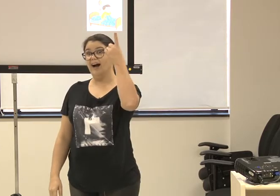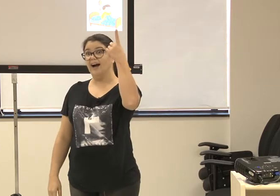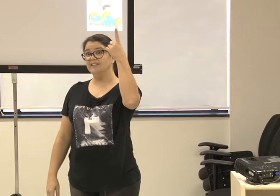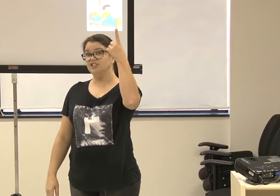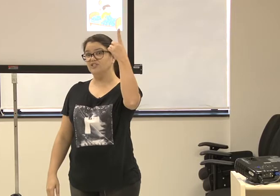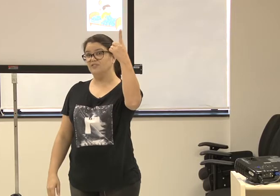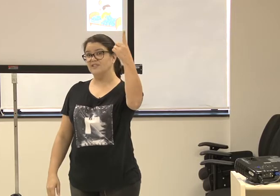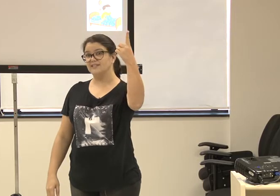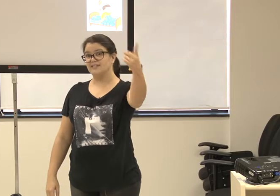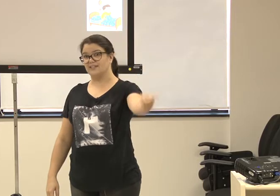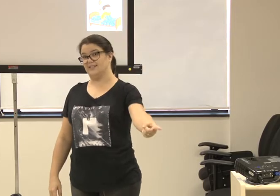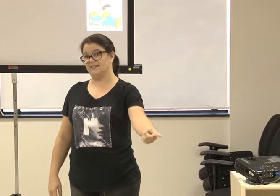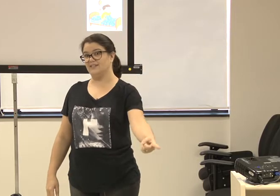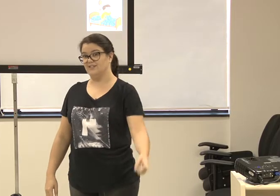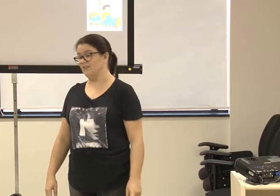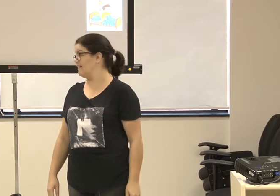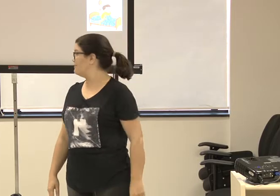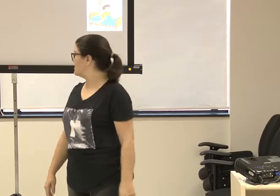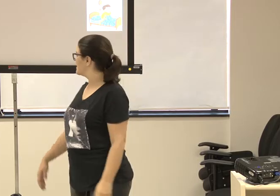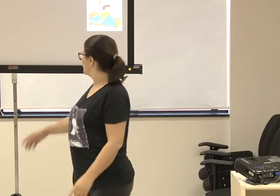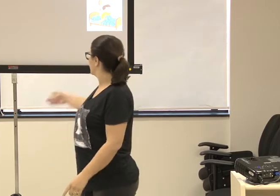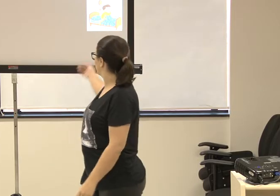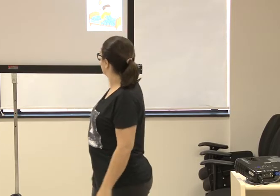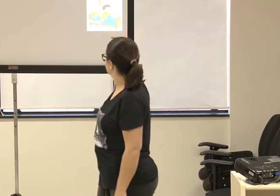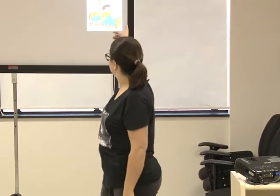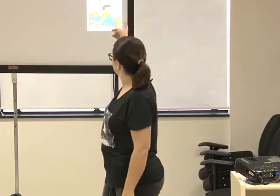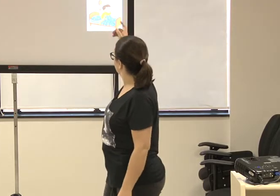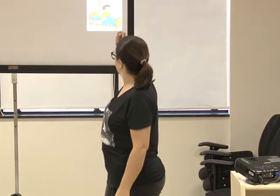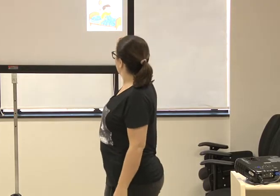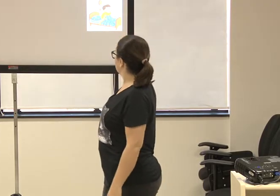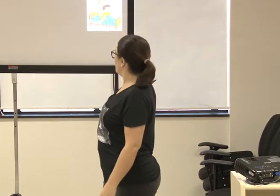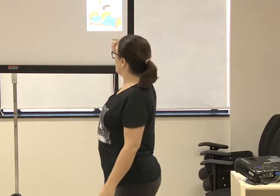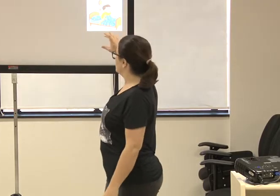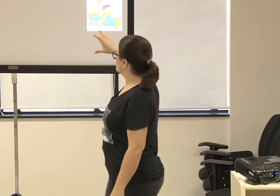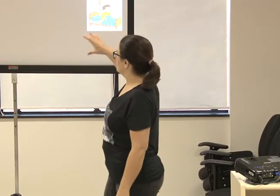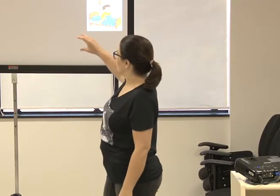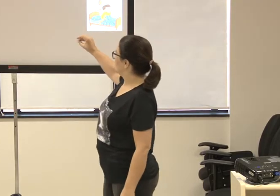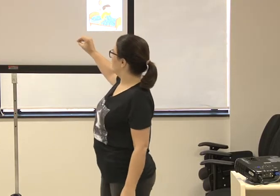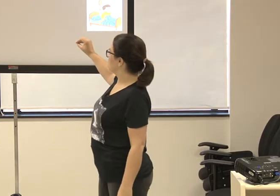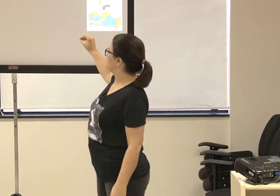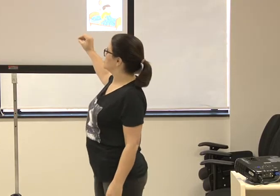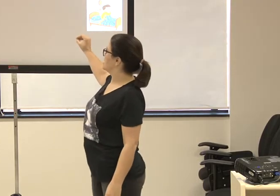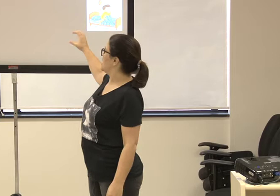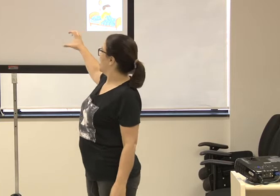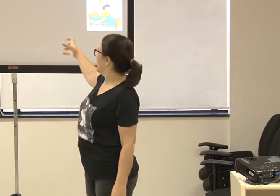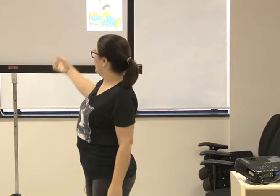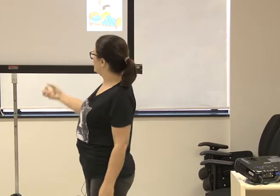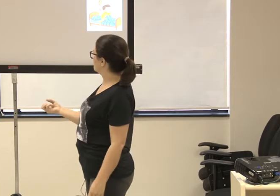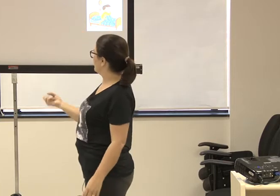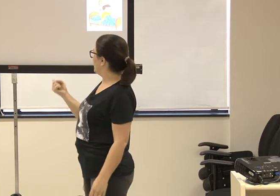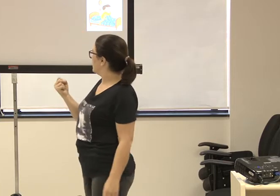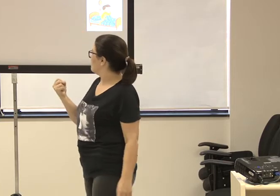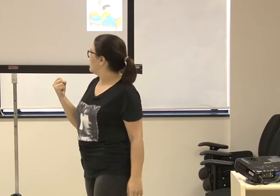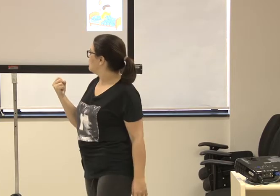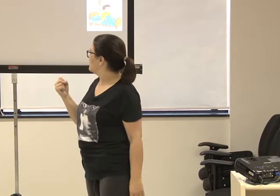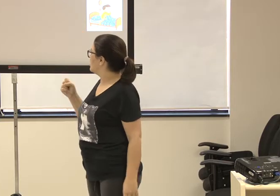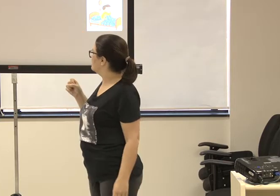Ai de você que não lavasse, não areasse. Então, isso são verbos que eles pegam o argumento e